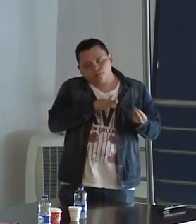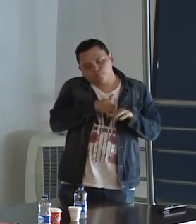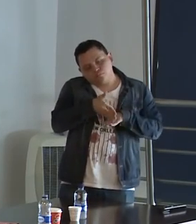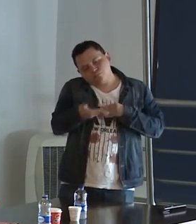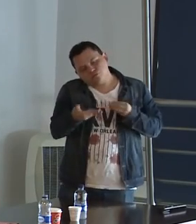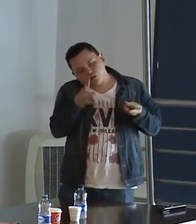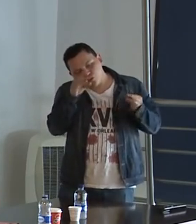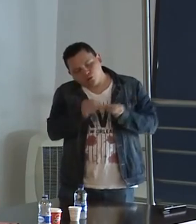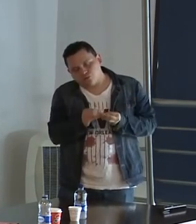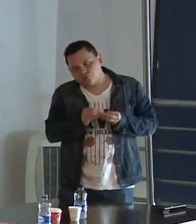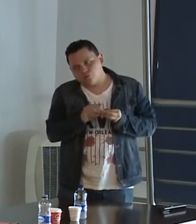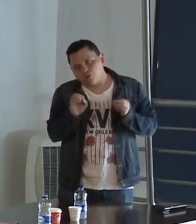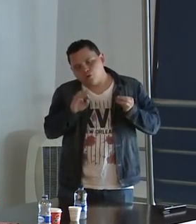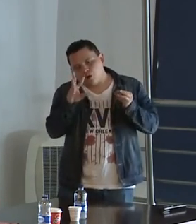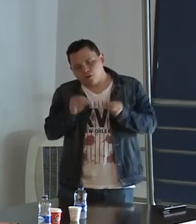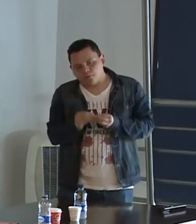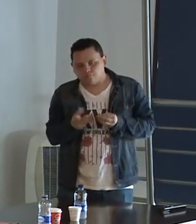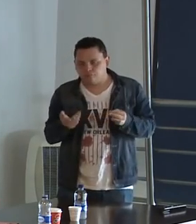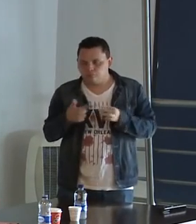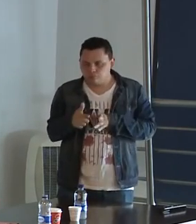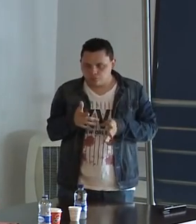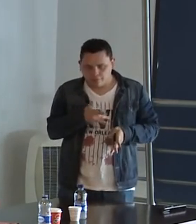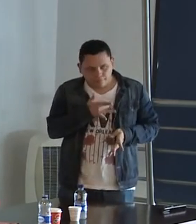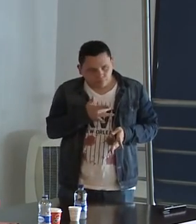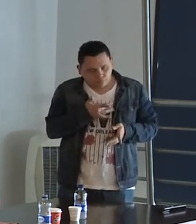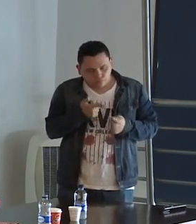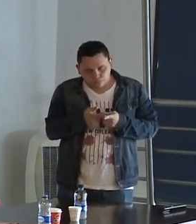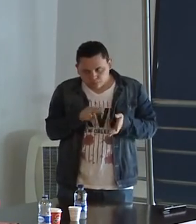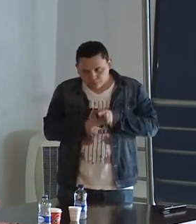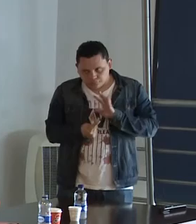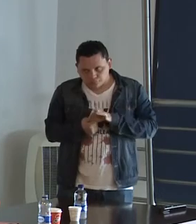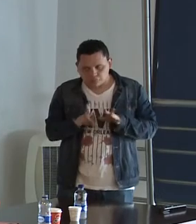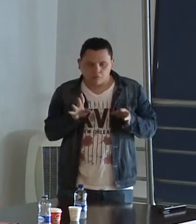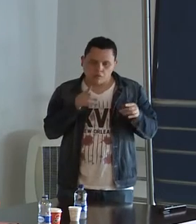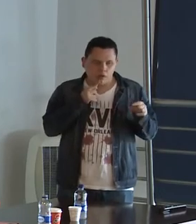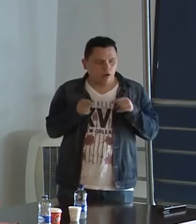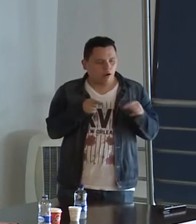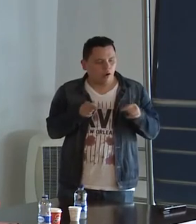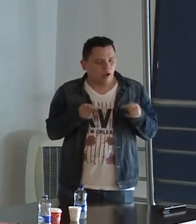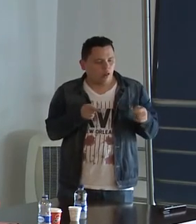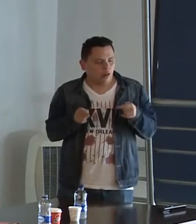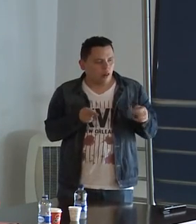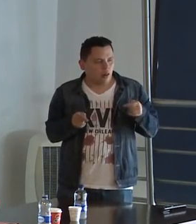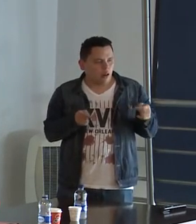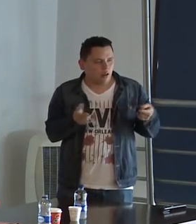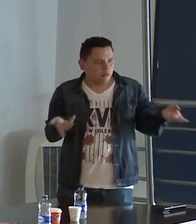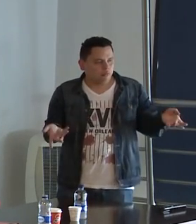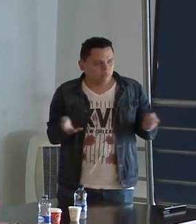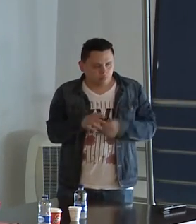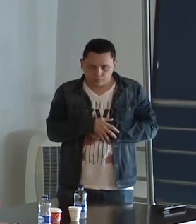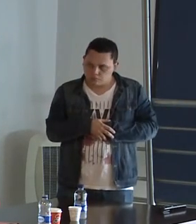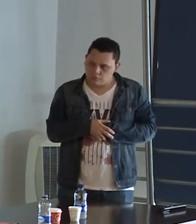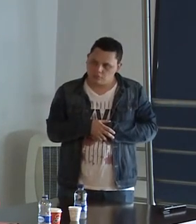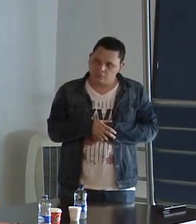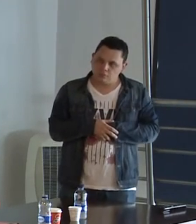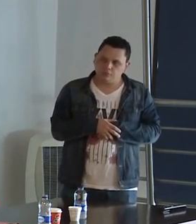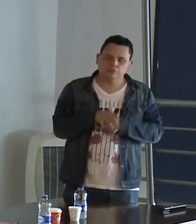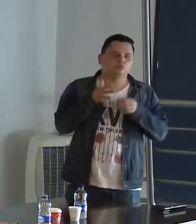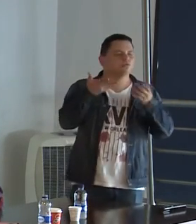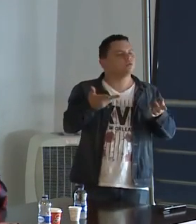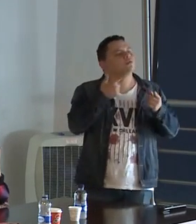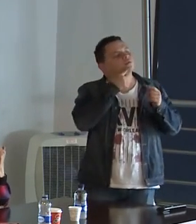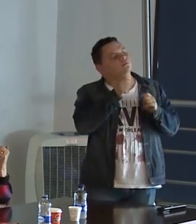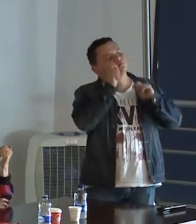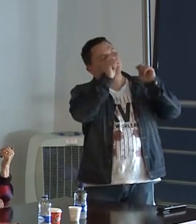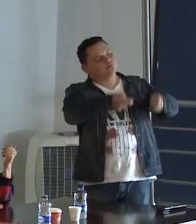ser, si no lo tomamos en un sentido, pues nos podemos quedar haciendo simplemente un ejercicio de cómo